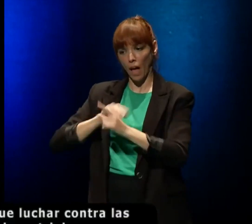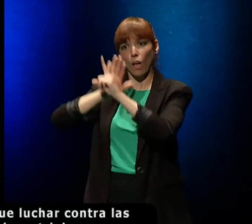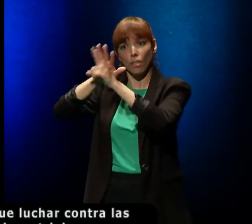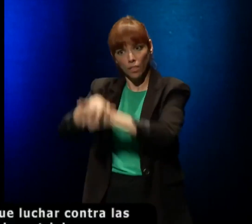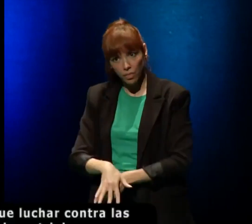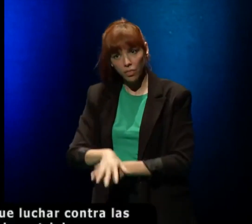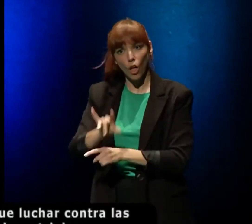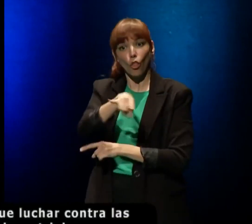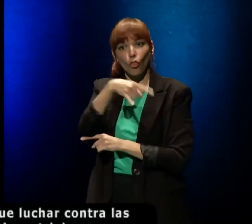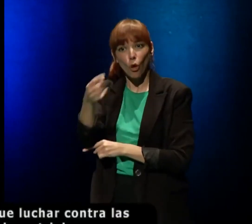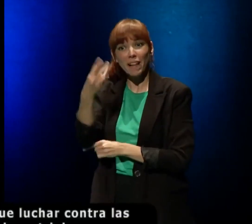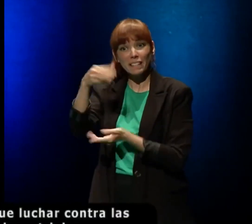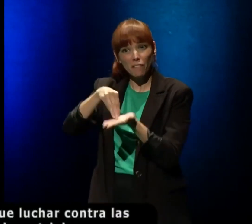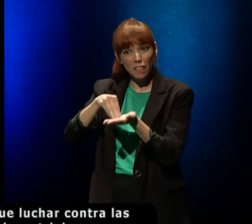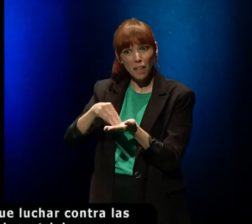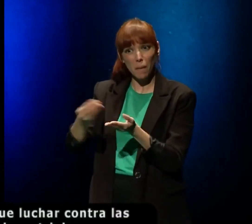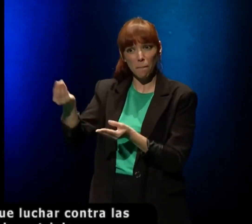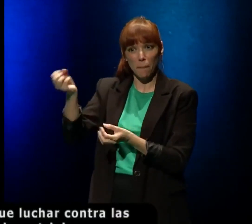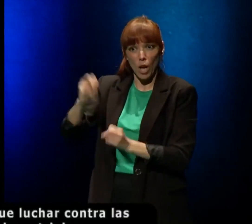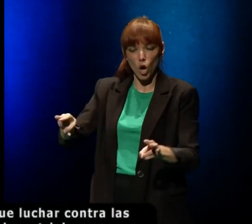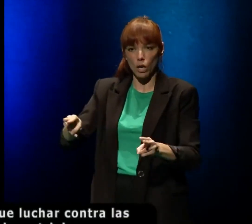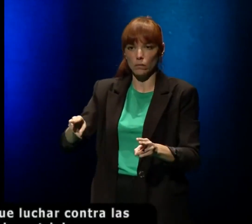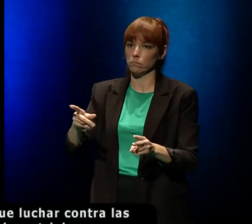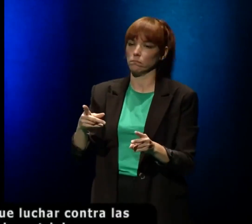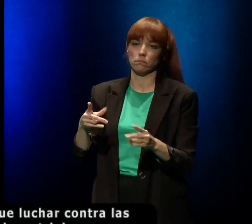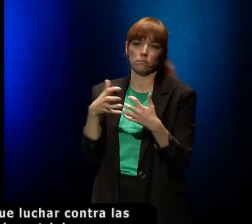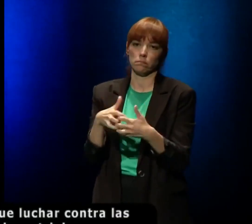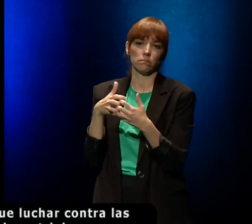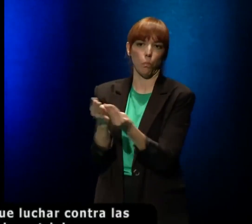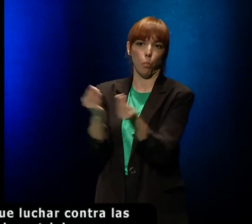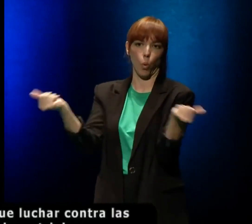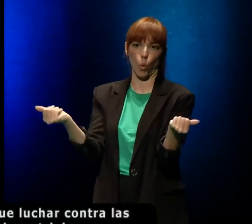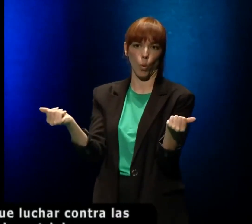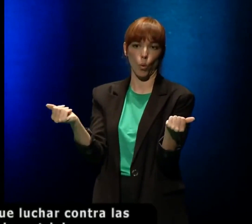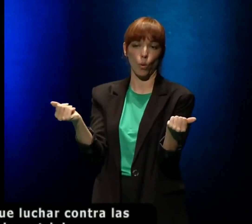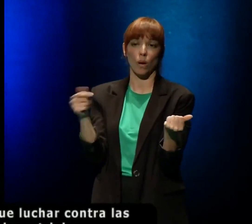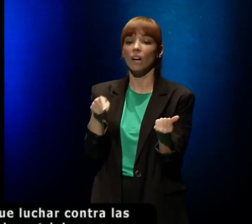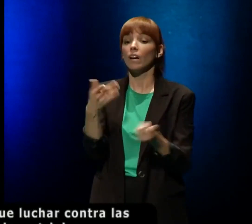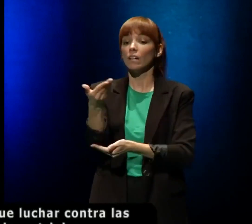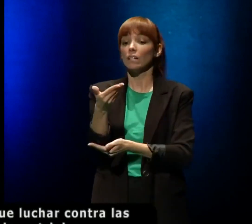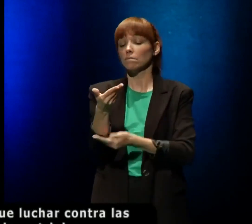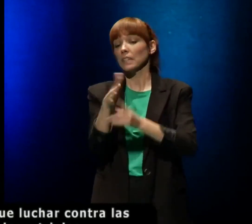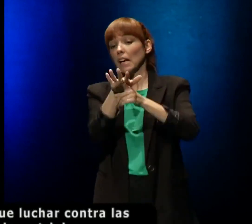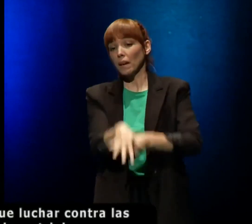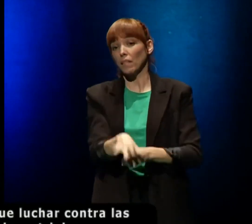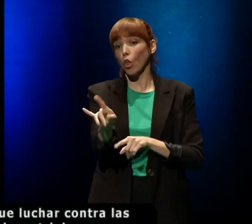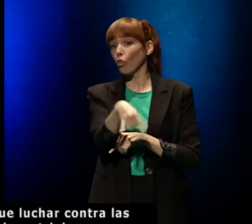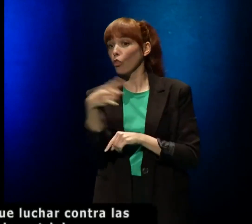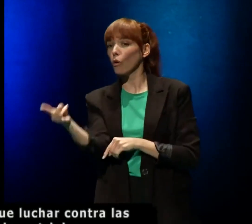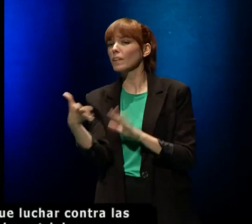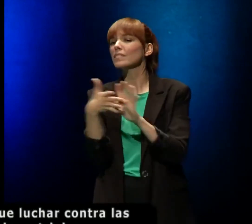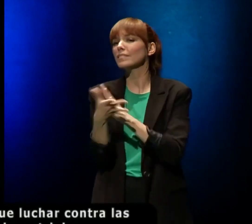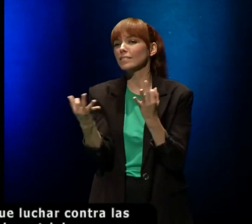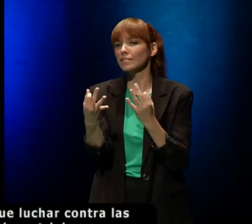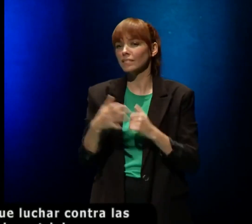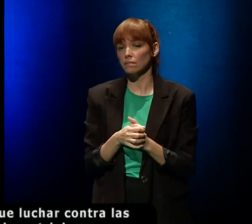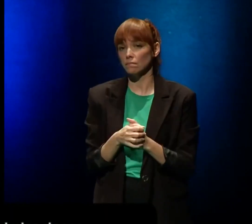Doble discriminación es aquella discriminación que sufren en general